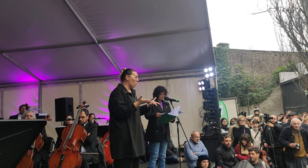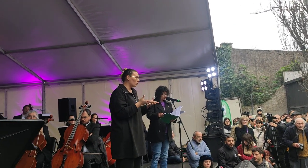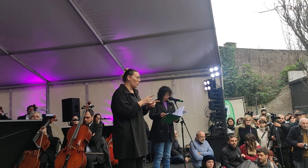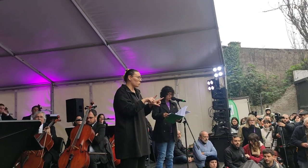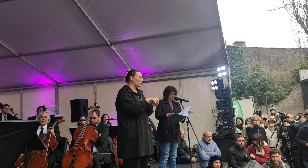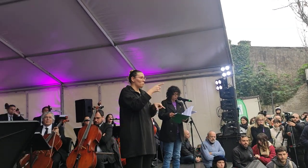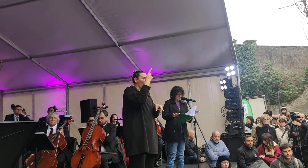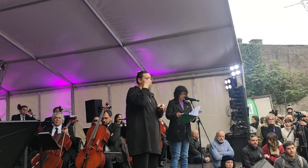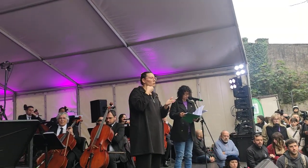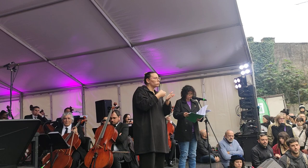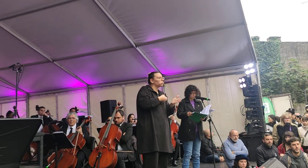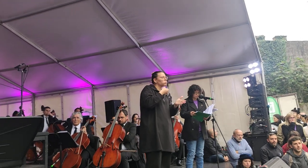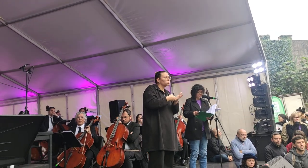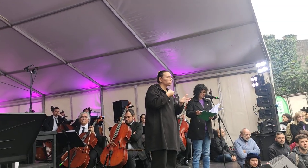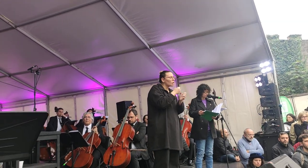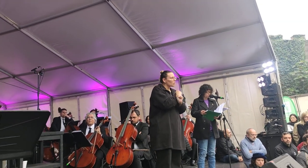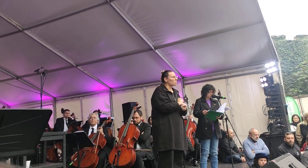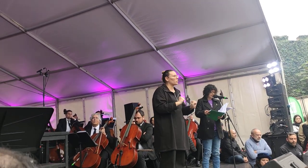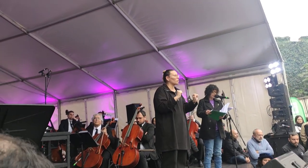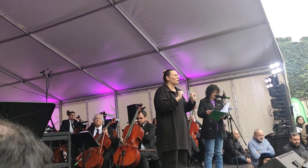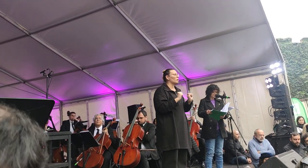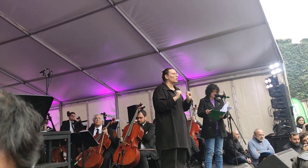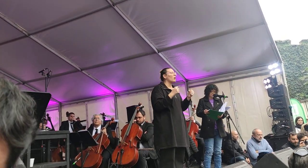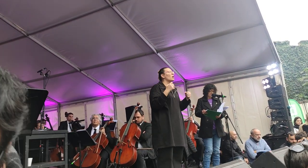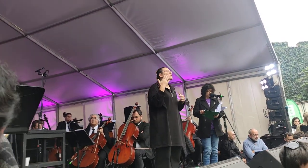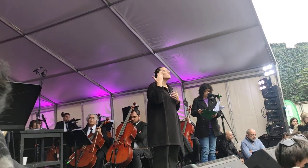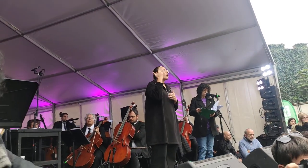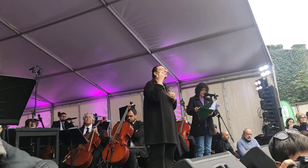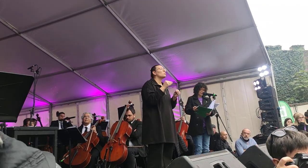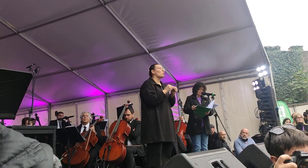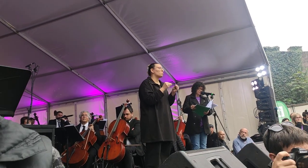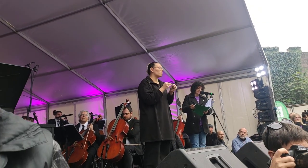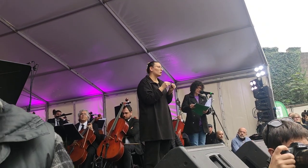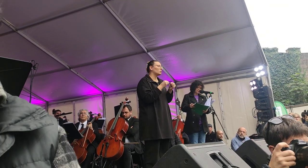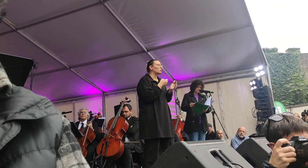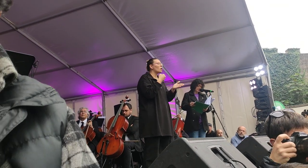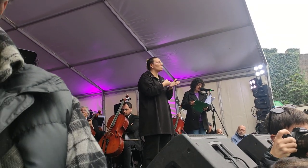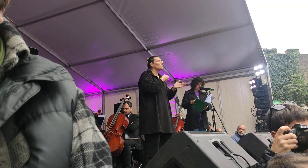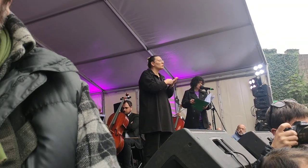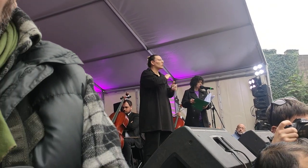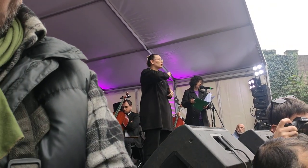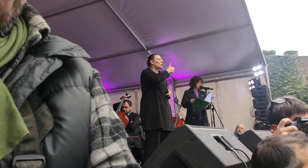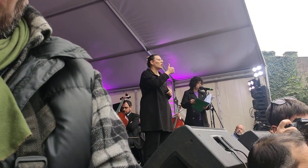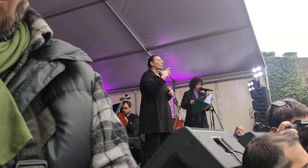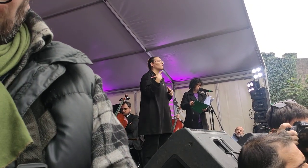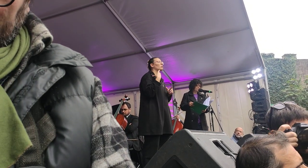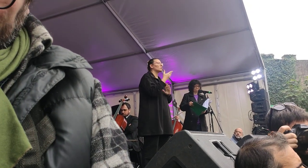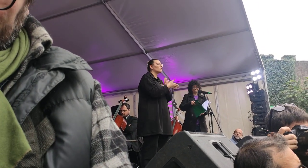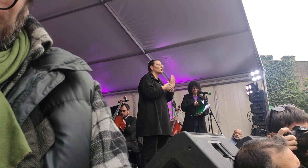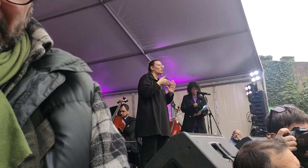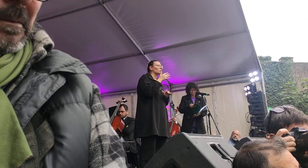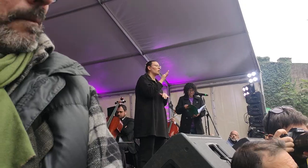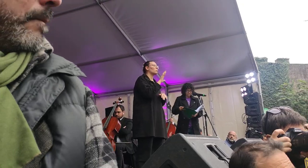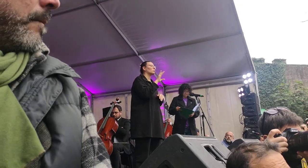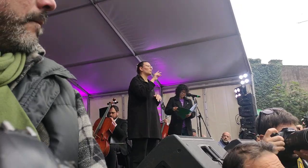ayer, luchan por hacer lo posible. Salud, compañeras, luchar hasta vencer, Dirección Nacional de